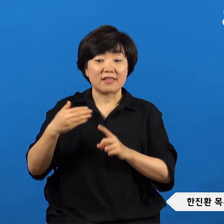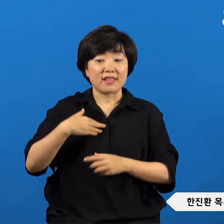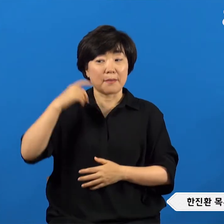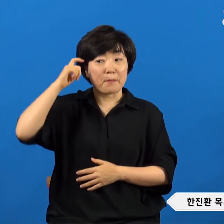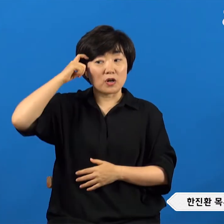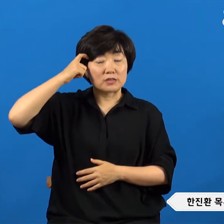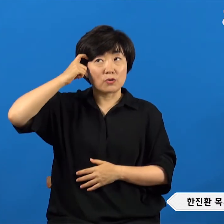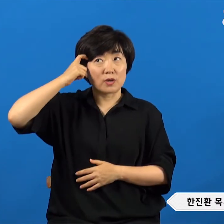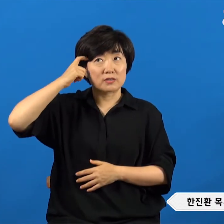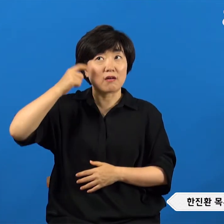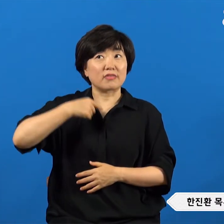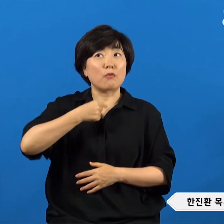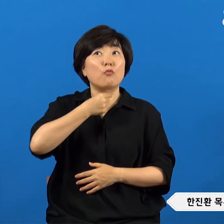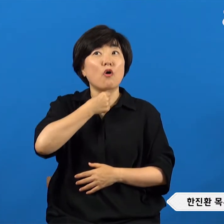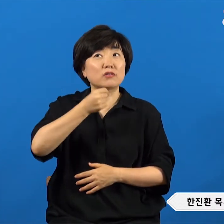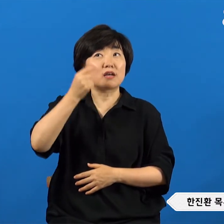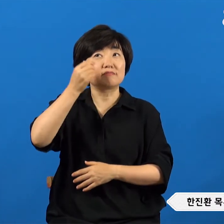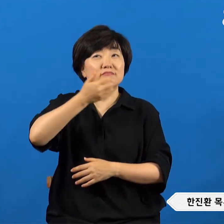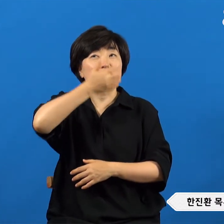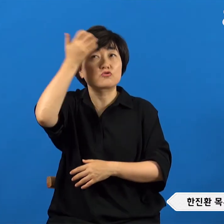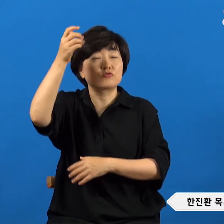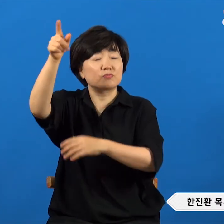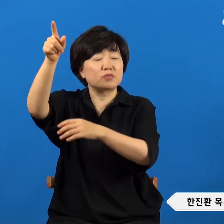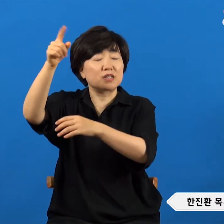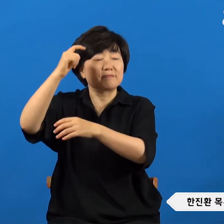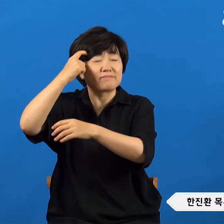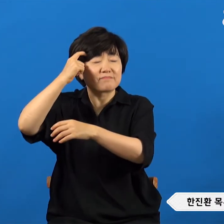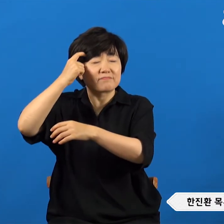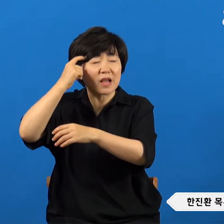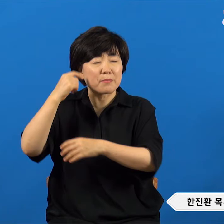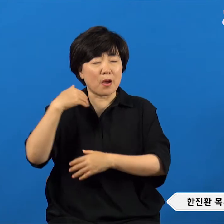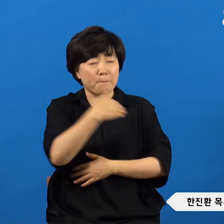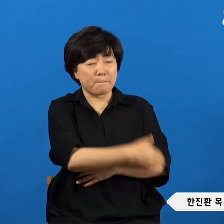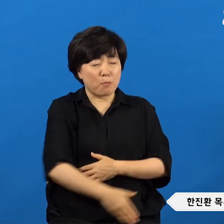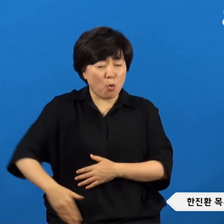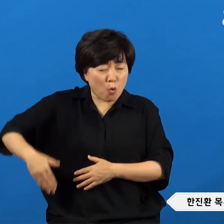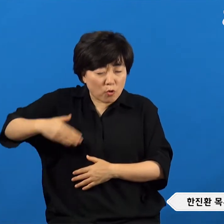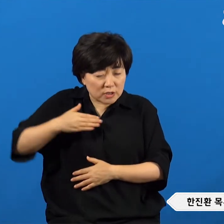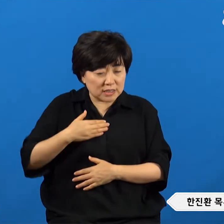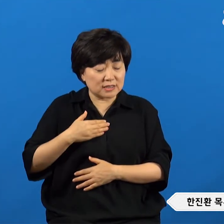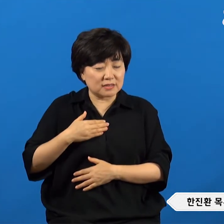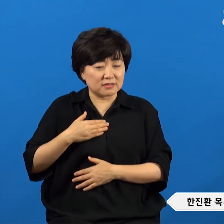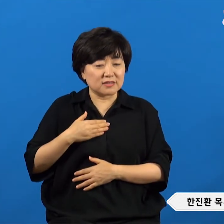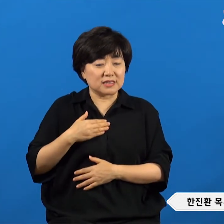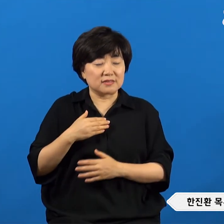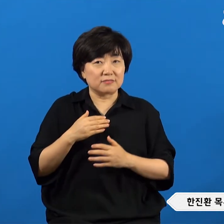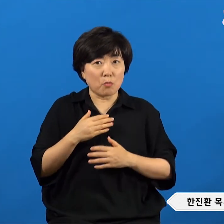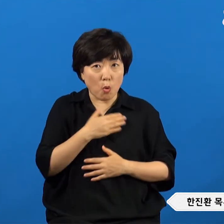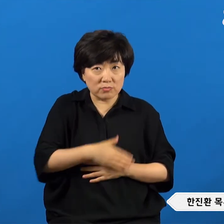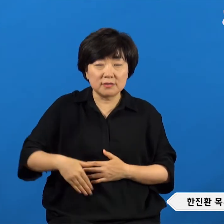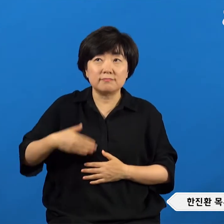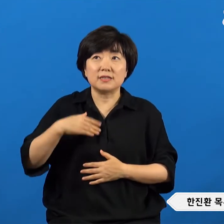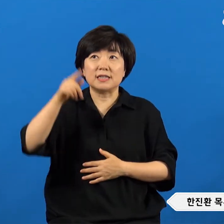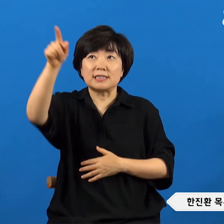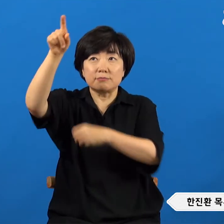것을 생생하게 그리면 온몸의 세포는 모두 그 목적을 달성하는 방향으로